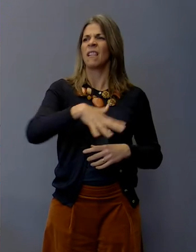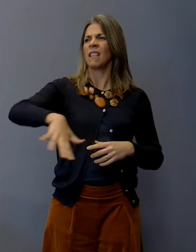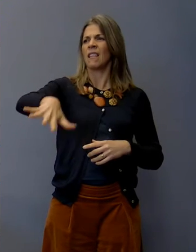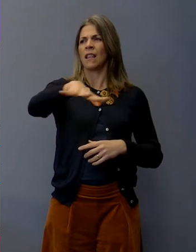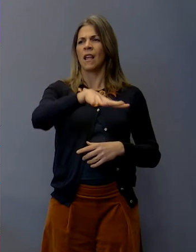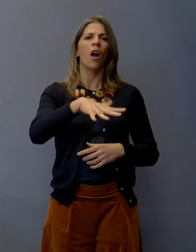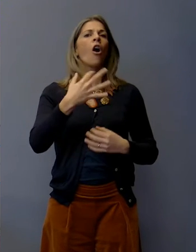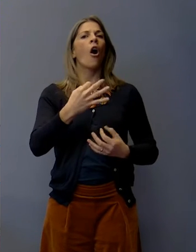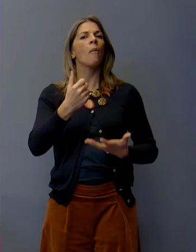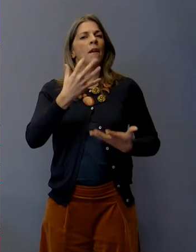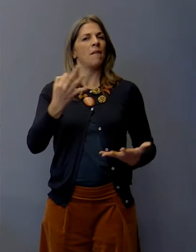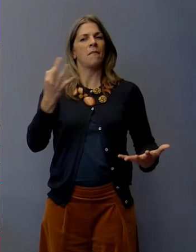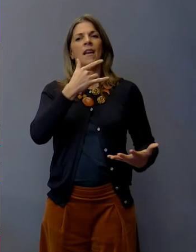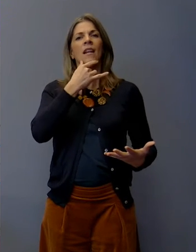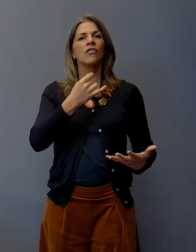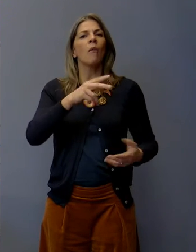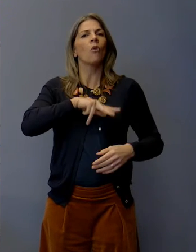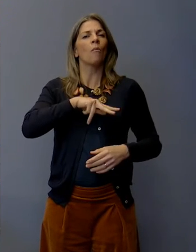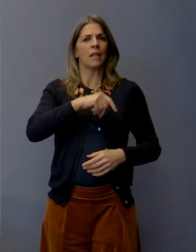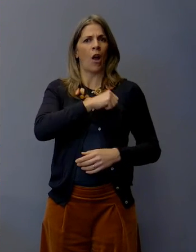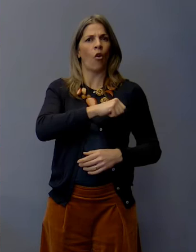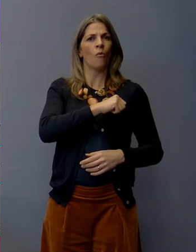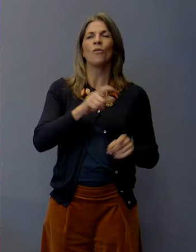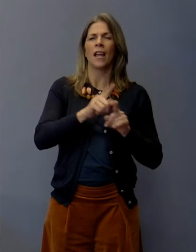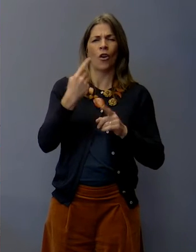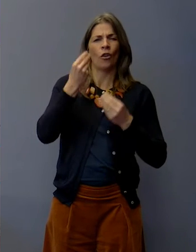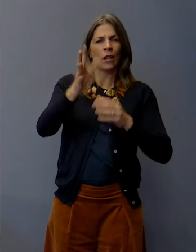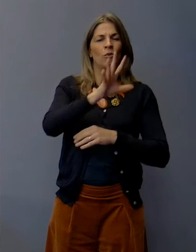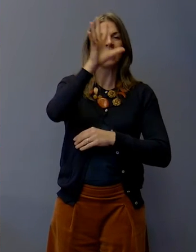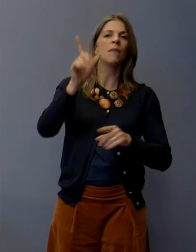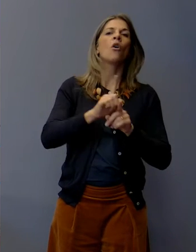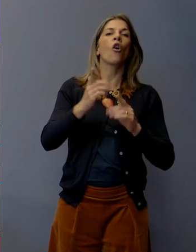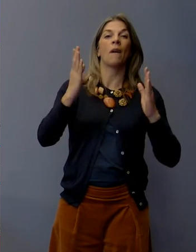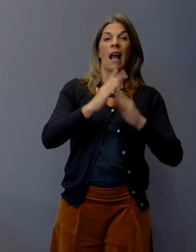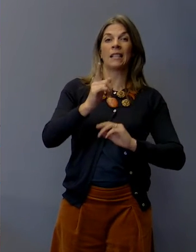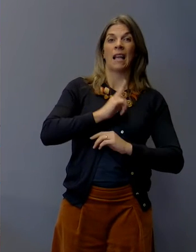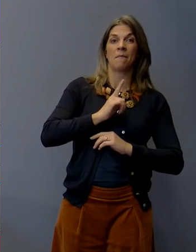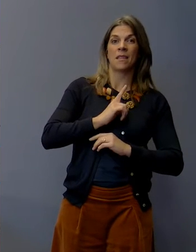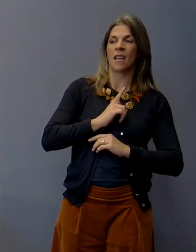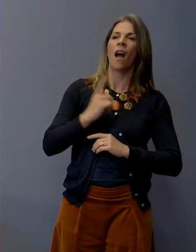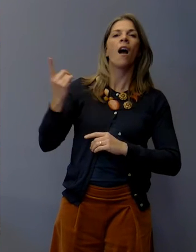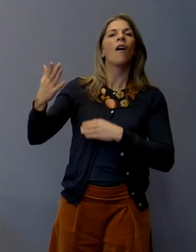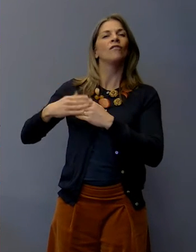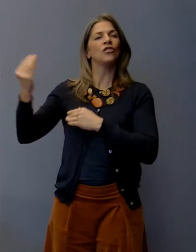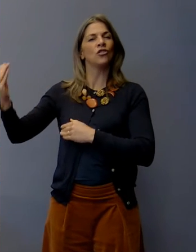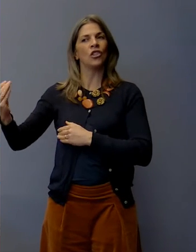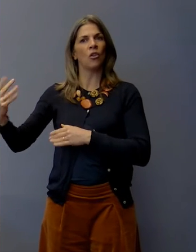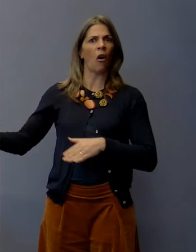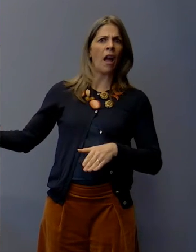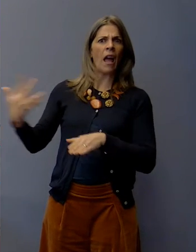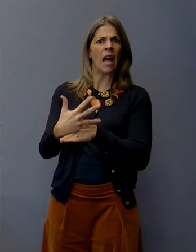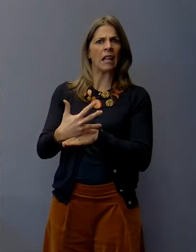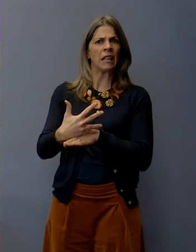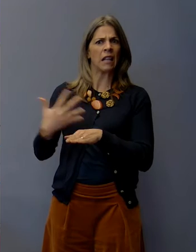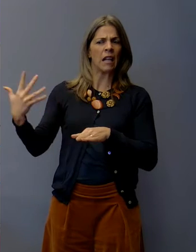esempio come se il mio vicino di casa venisse nel mio salotto mi portava una una poltrona di ci posiziona sulla suocera se ne va e pretende che io lo accetto